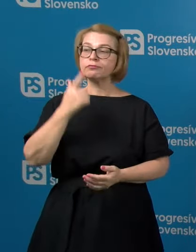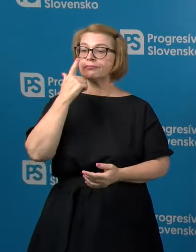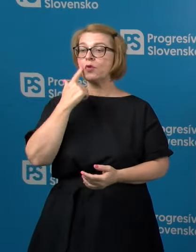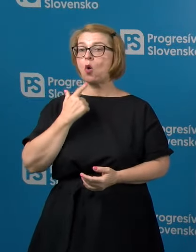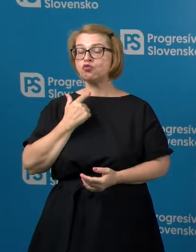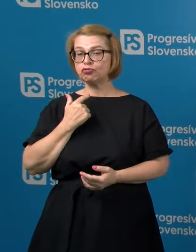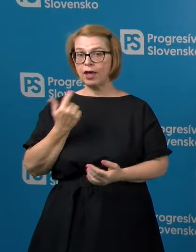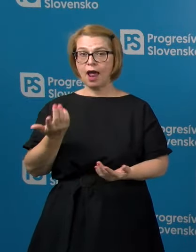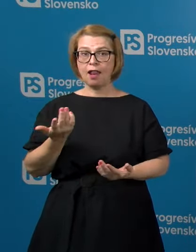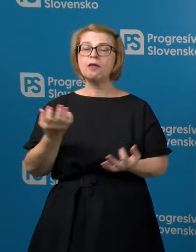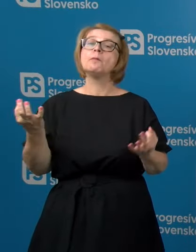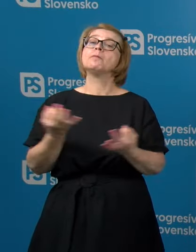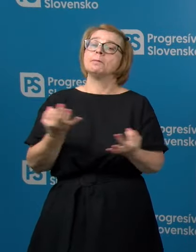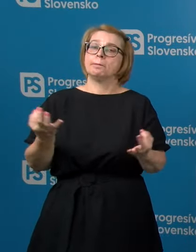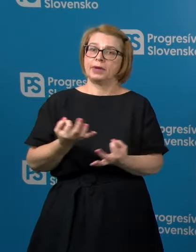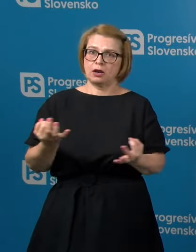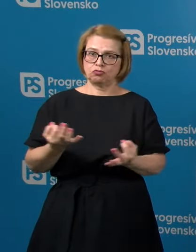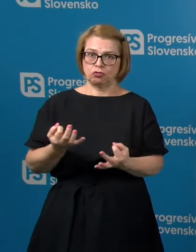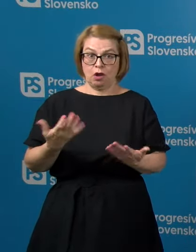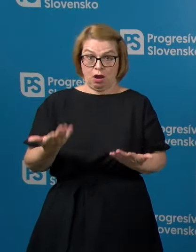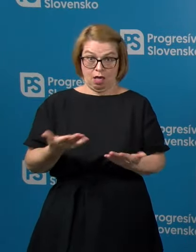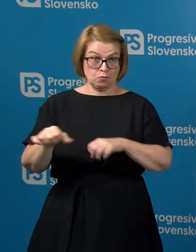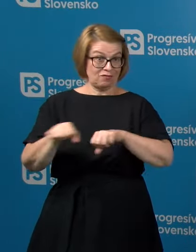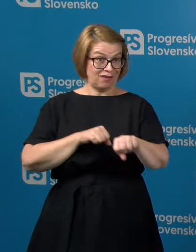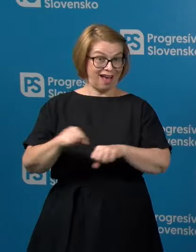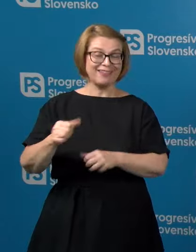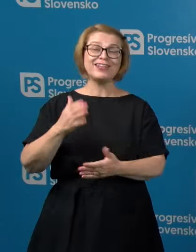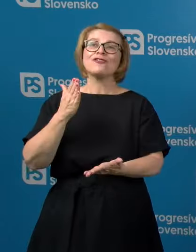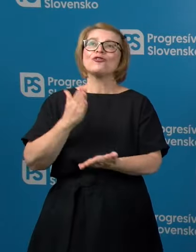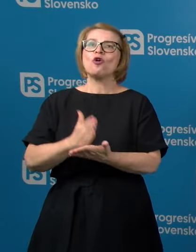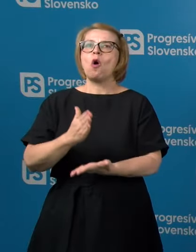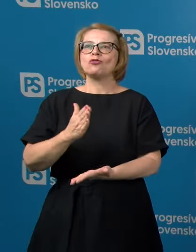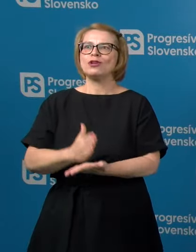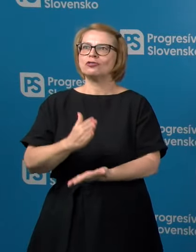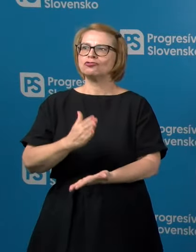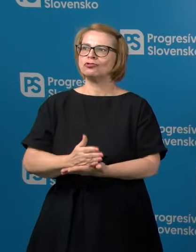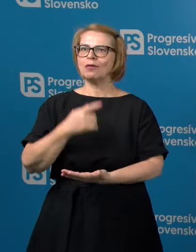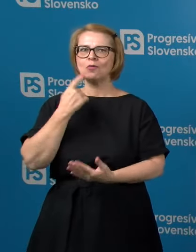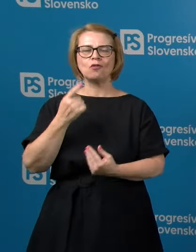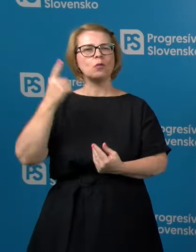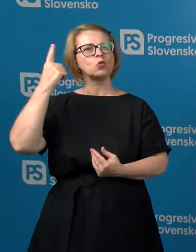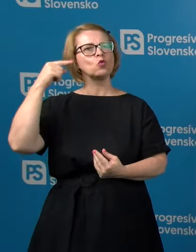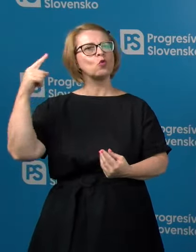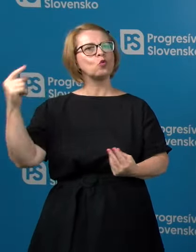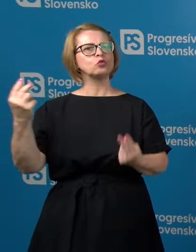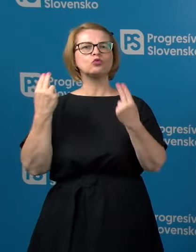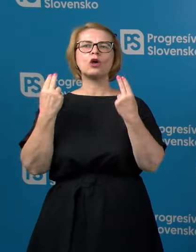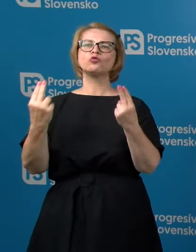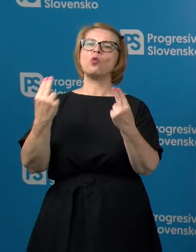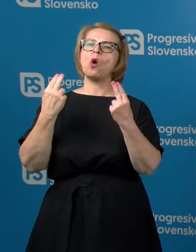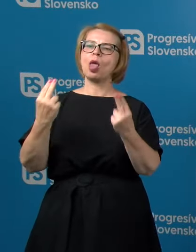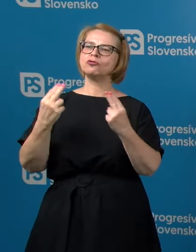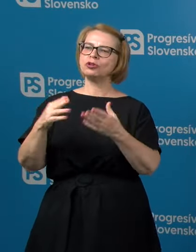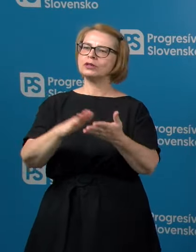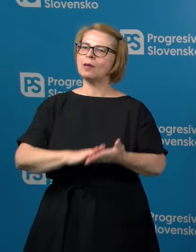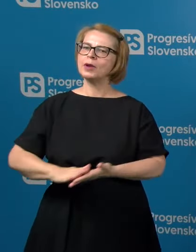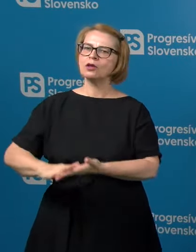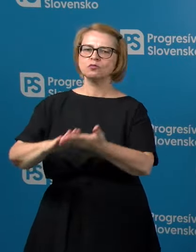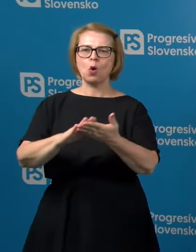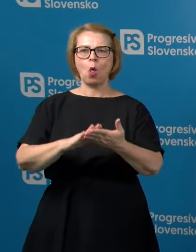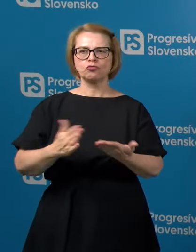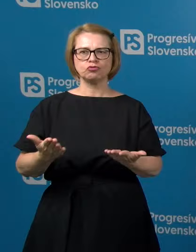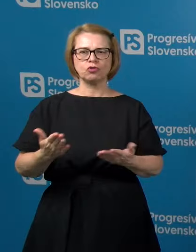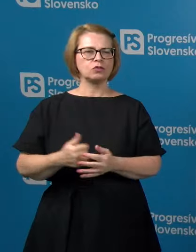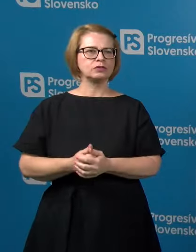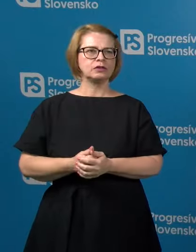Bohužiaľ, nie je to preto, že by vláda konečne docenila význam kultúry pre rozvoj spoločnosti, nie